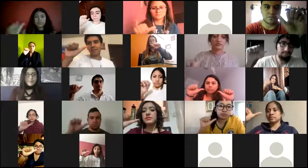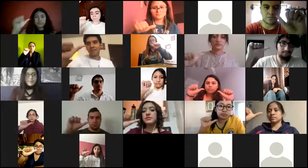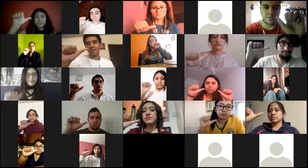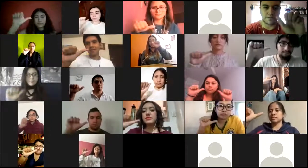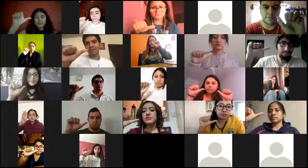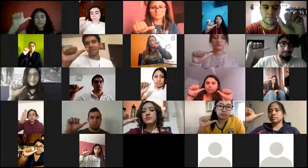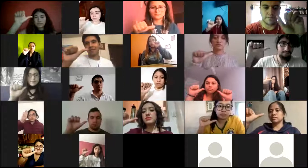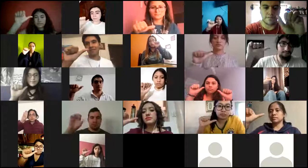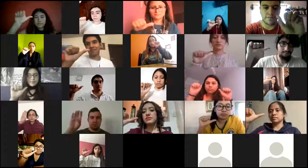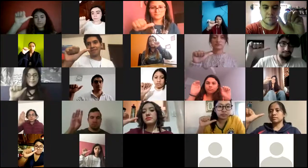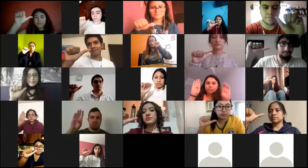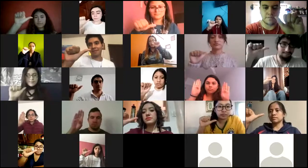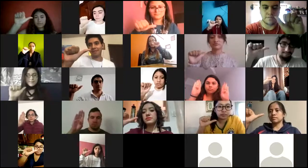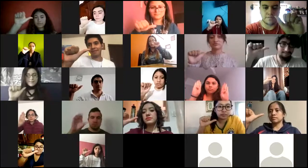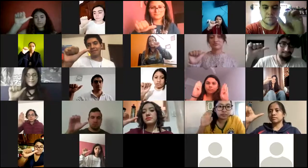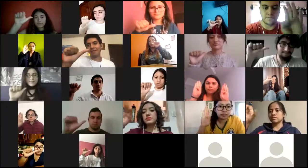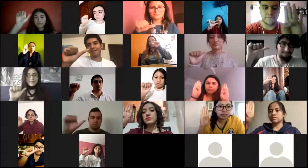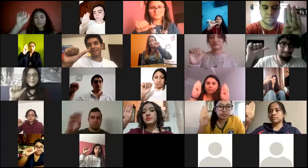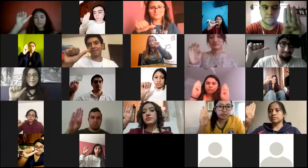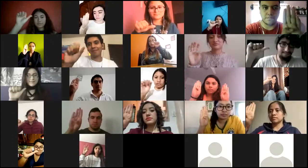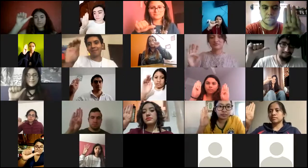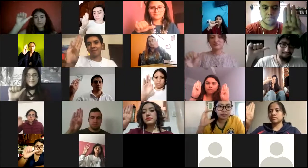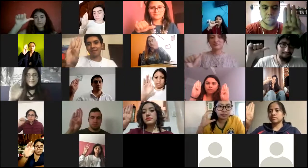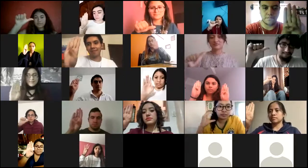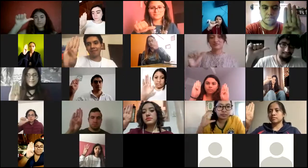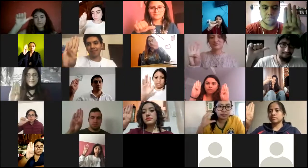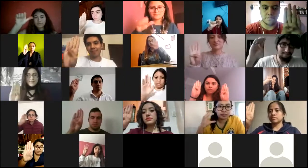A. B.